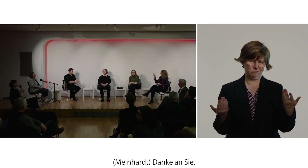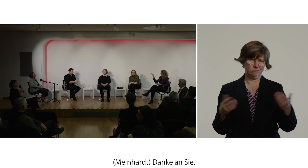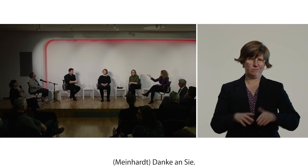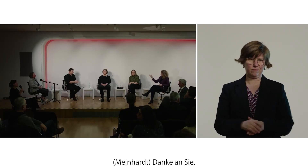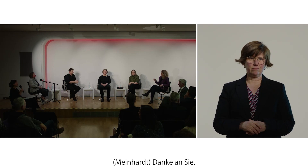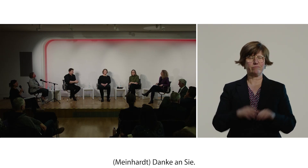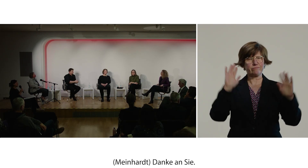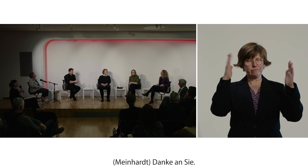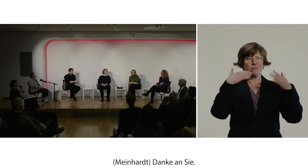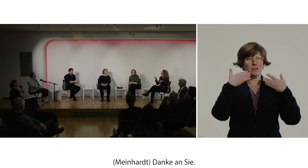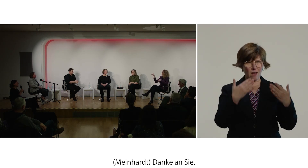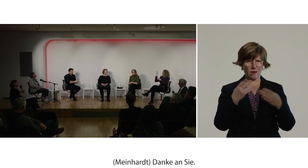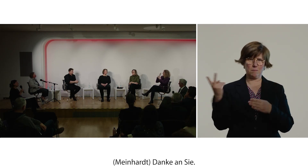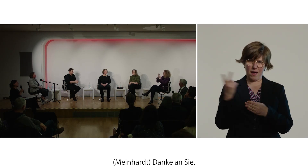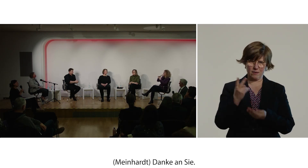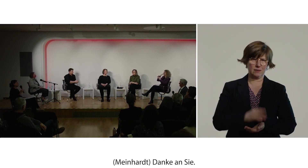Danke an Sie.